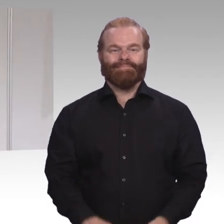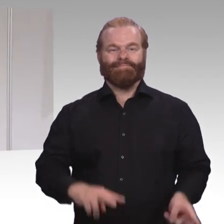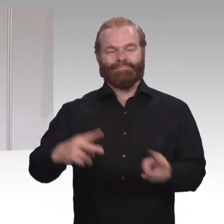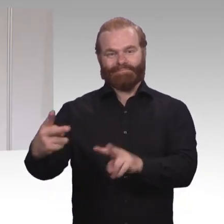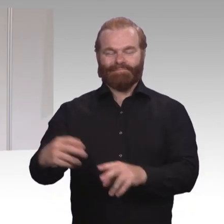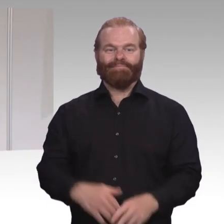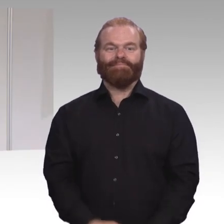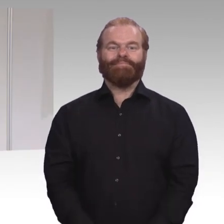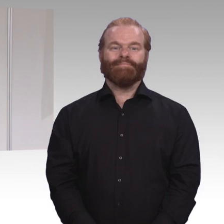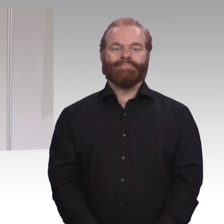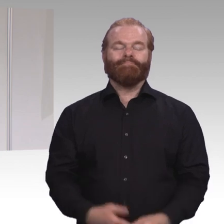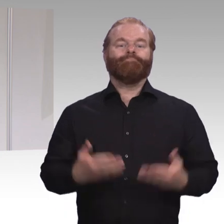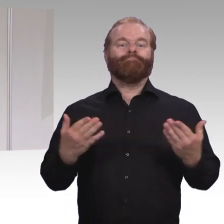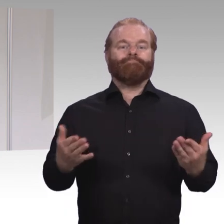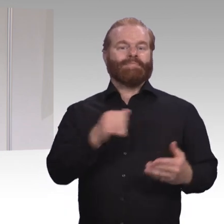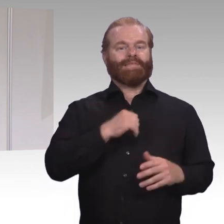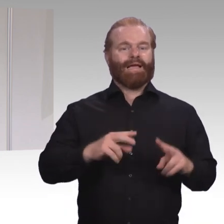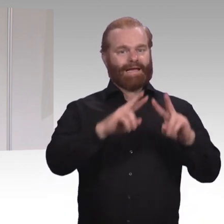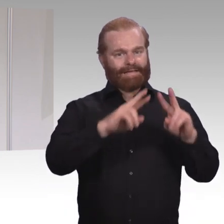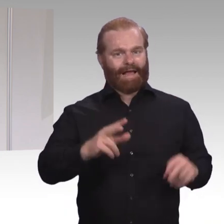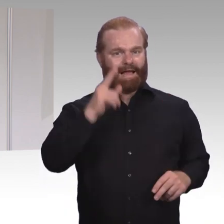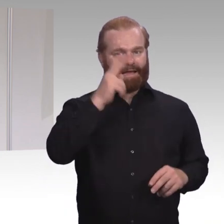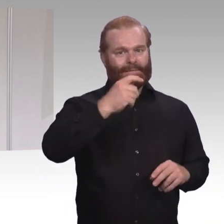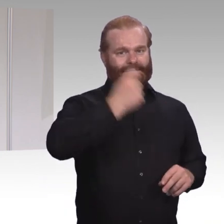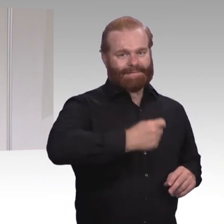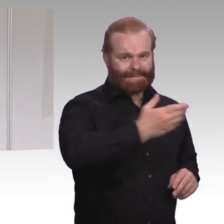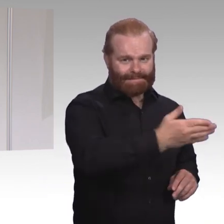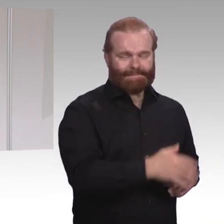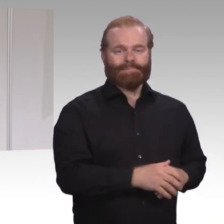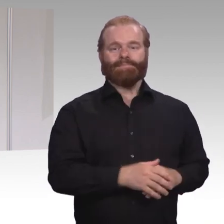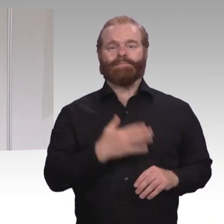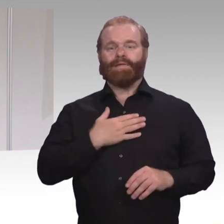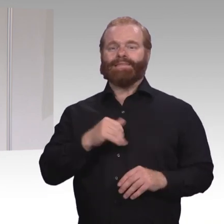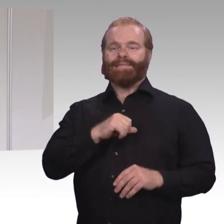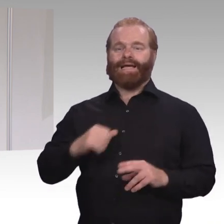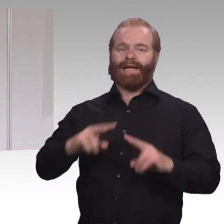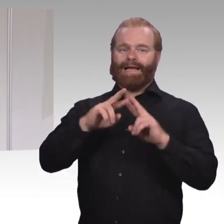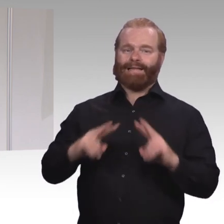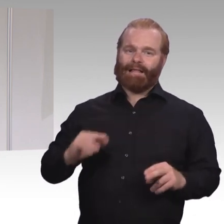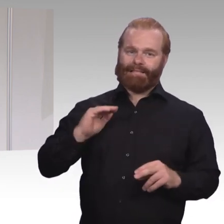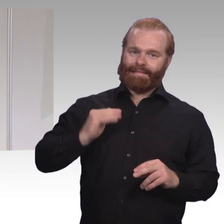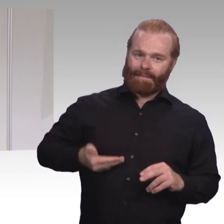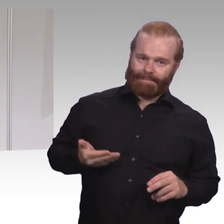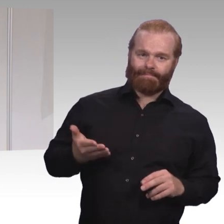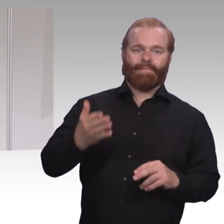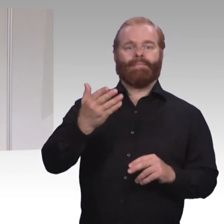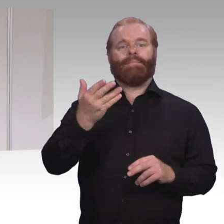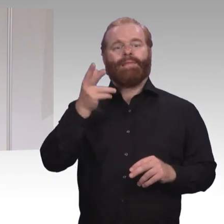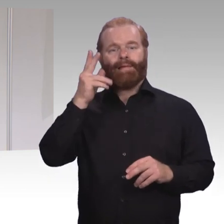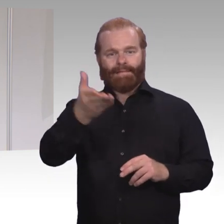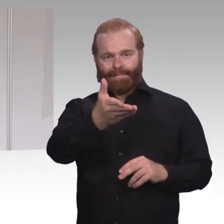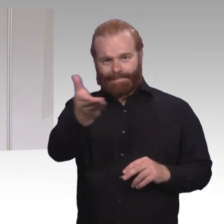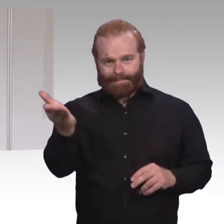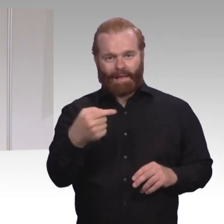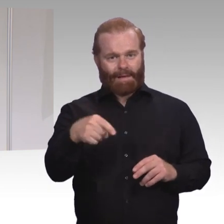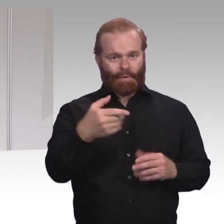Sehr geehrter Herr Präsident, meine sehr geehrten Damen und Herren Abgeordnete, ich spreche heute hier